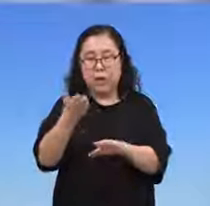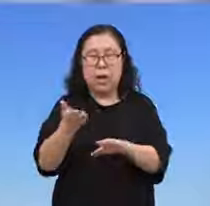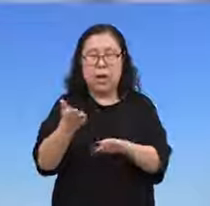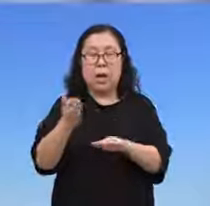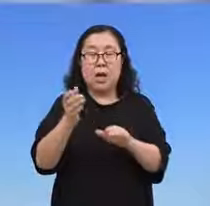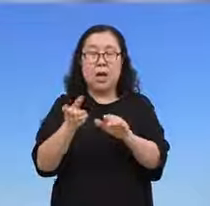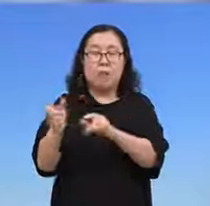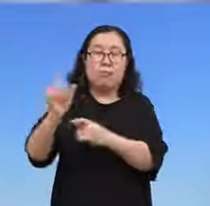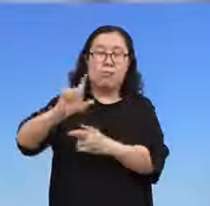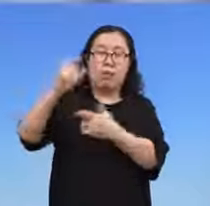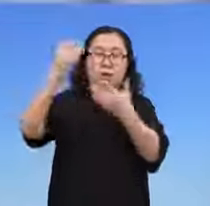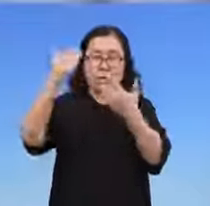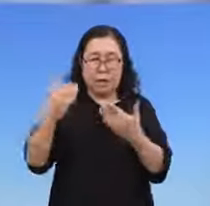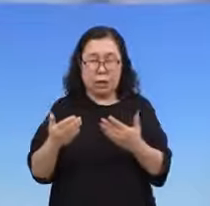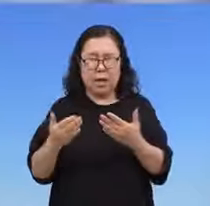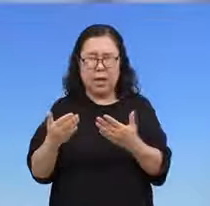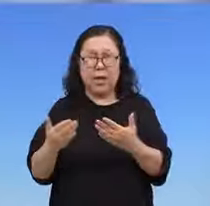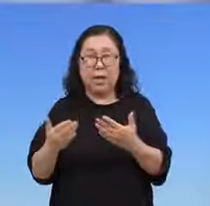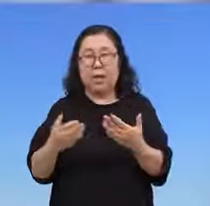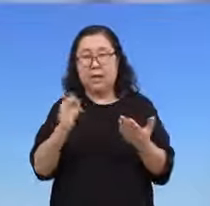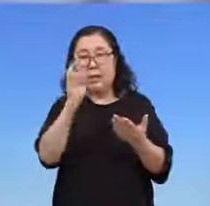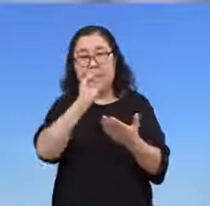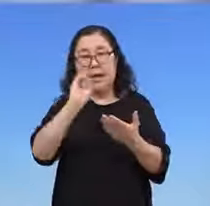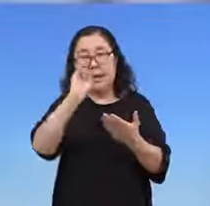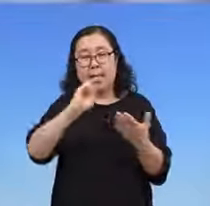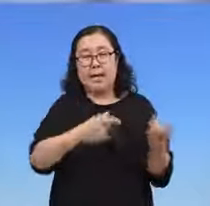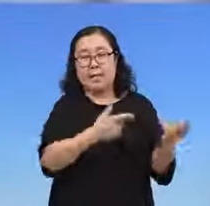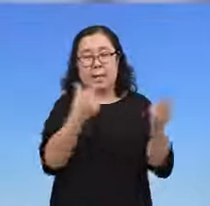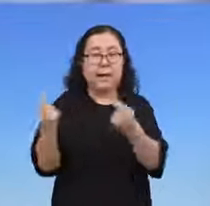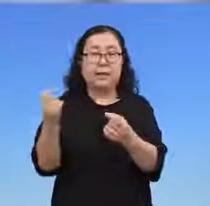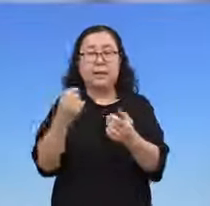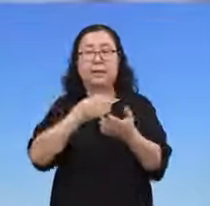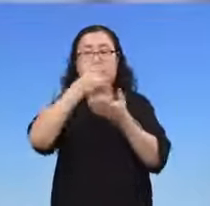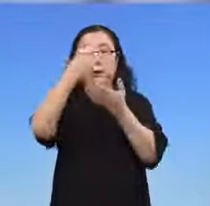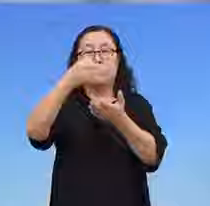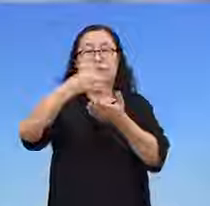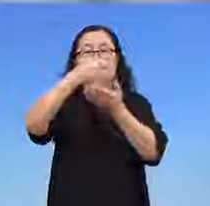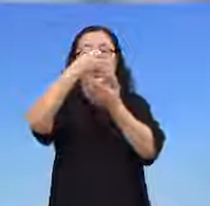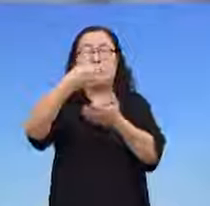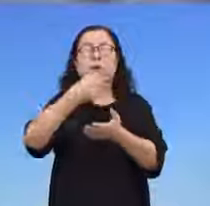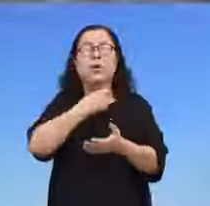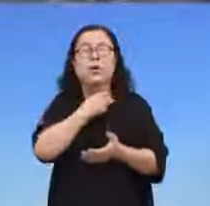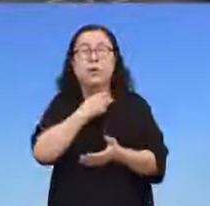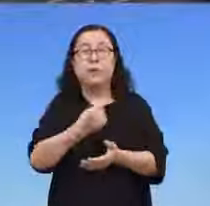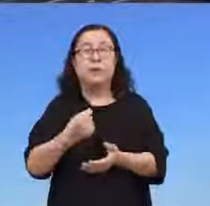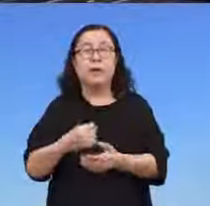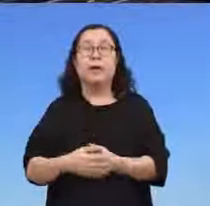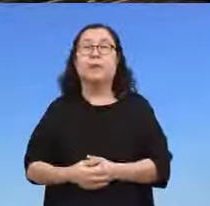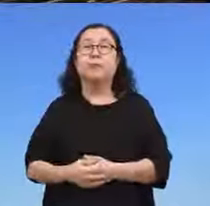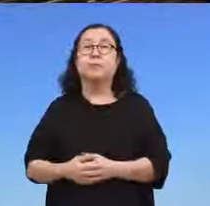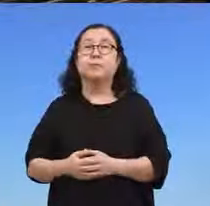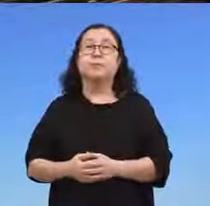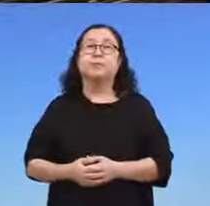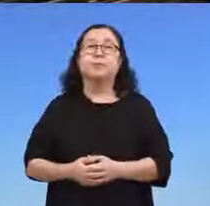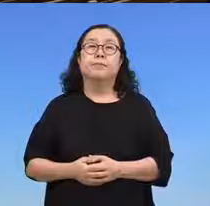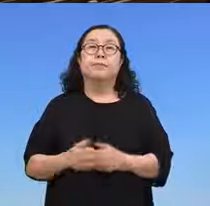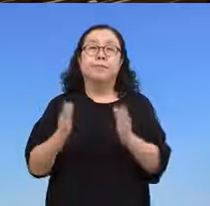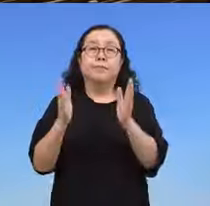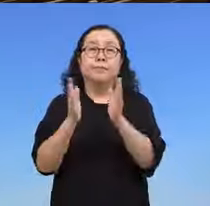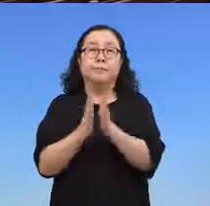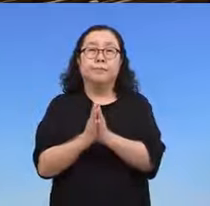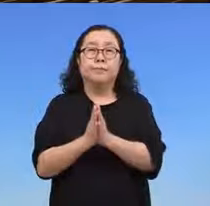가지고 함께 기도하지 않으시겠습니까? 우리 찬양 같이 부르기 원합니다. 우리 함께 기도해.